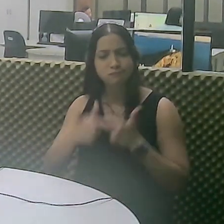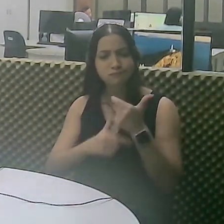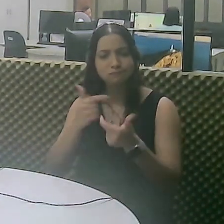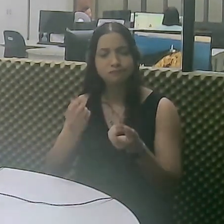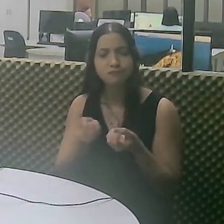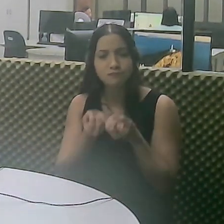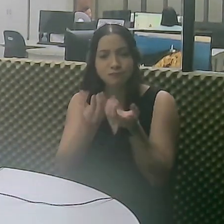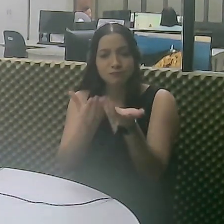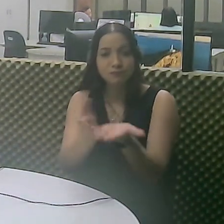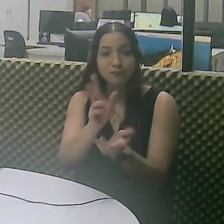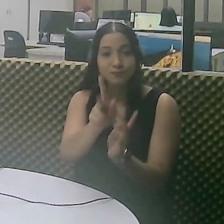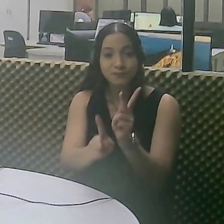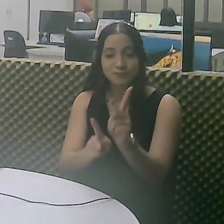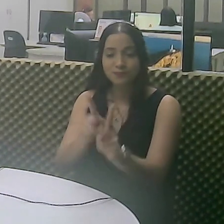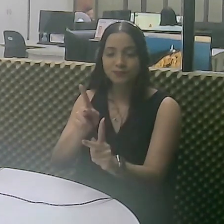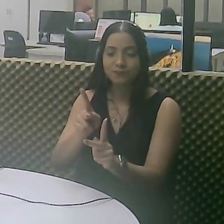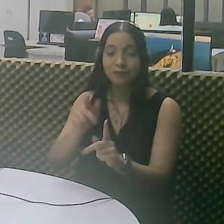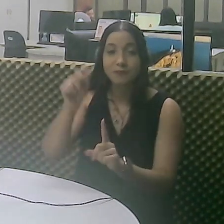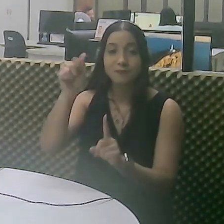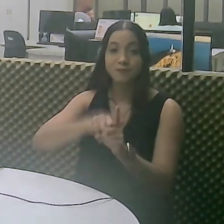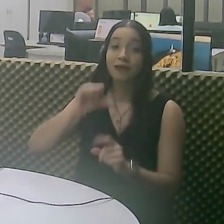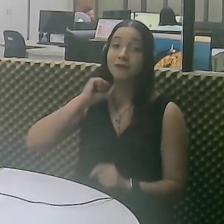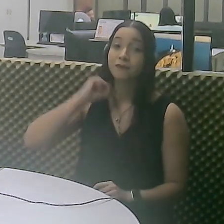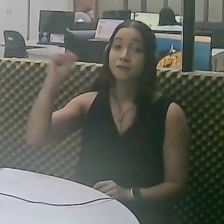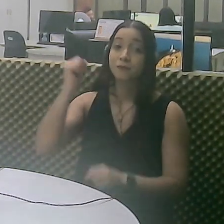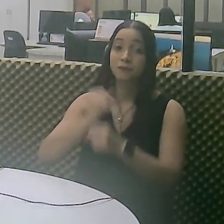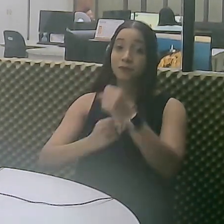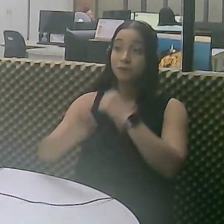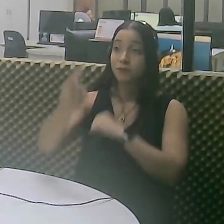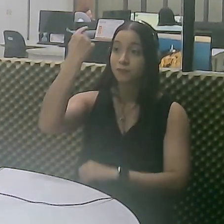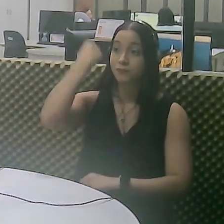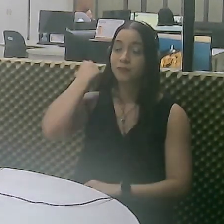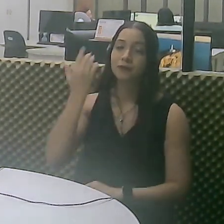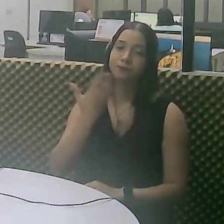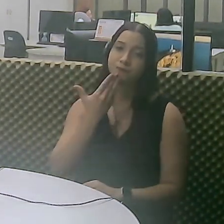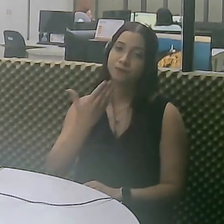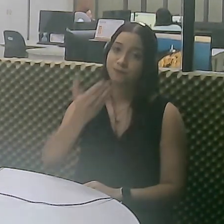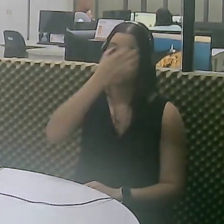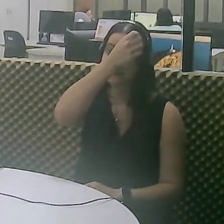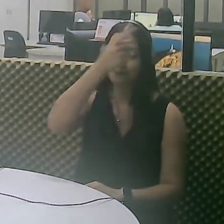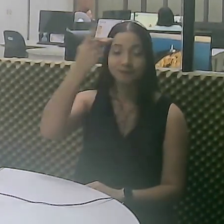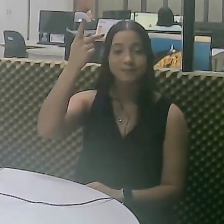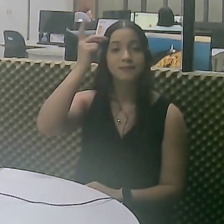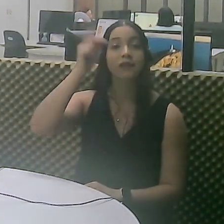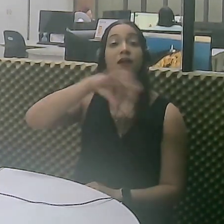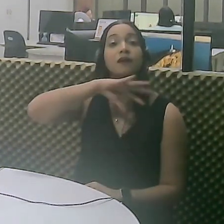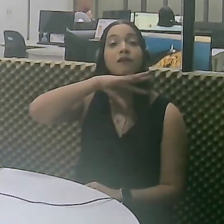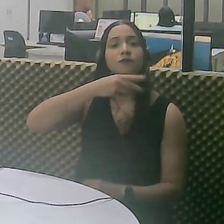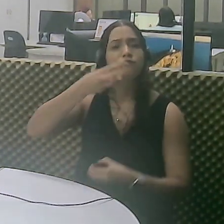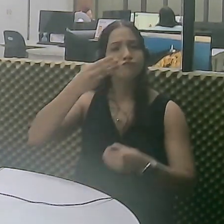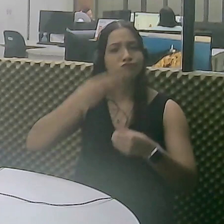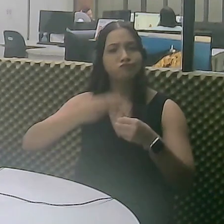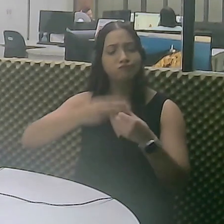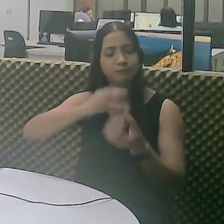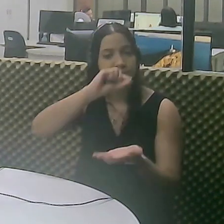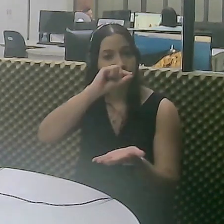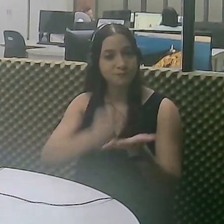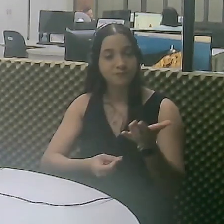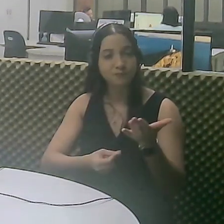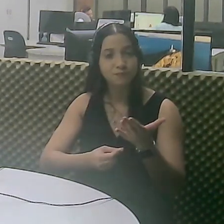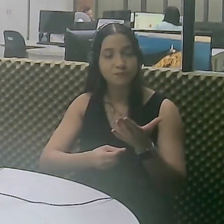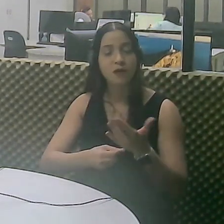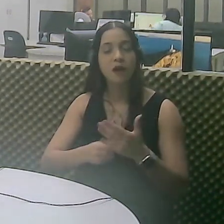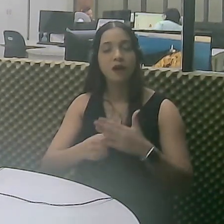prestados à população. Desde abril do ano passado, por determinação do prefeito Odelmo Leão, o município tem credenciado